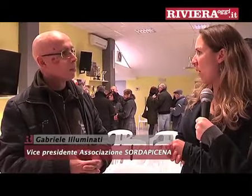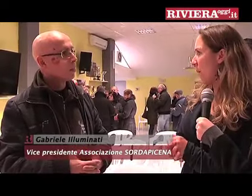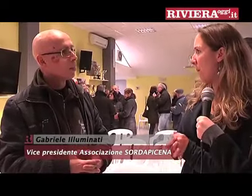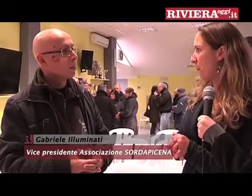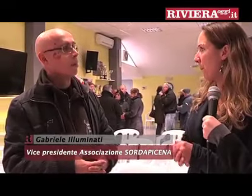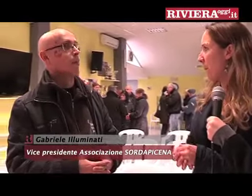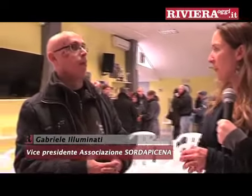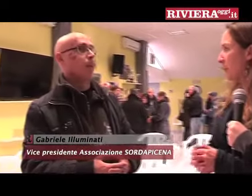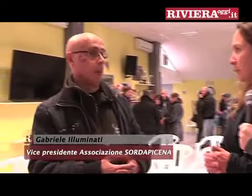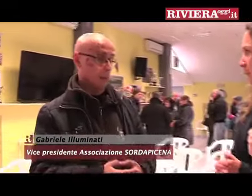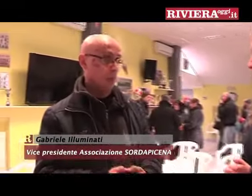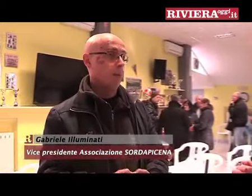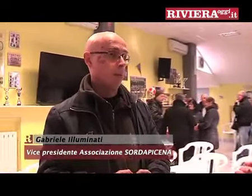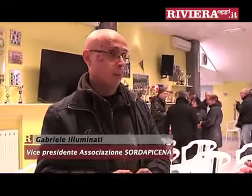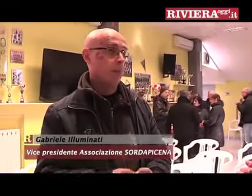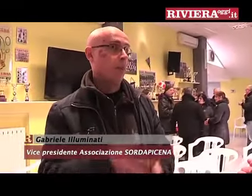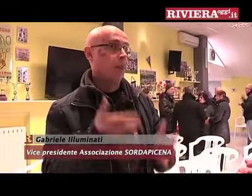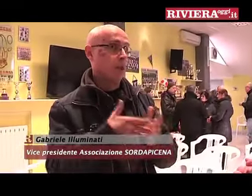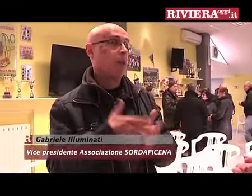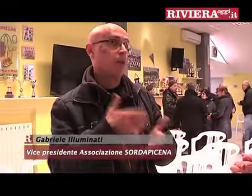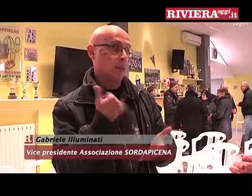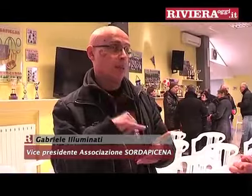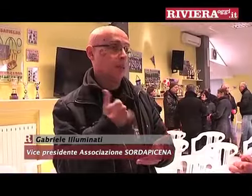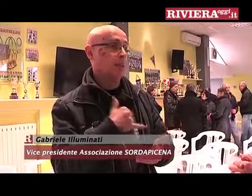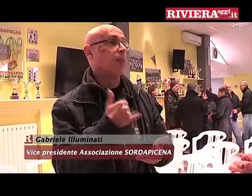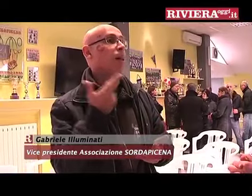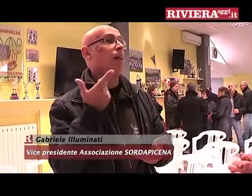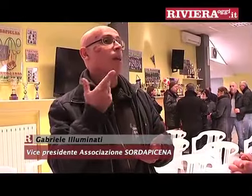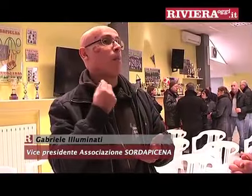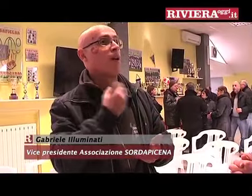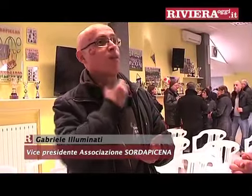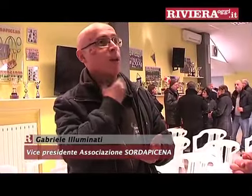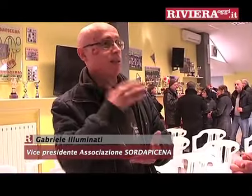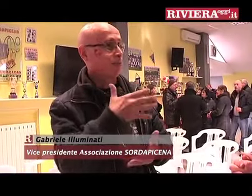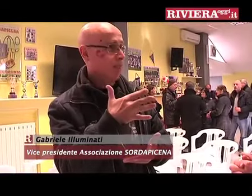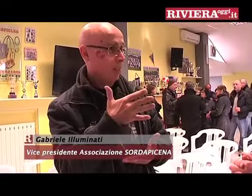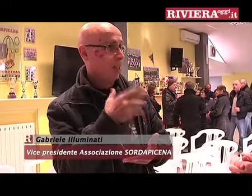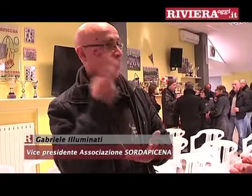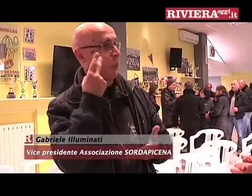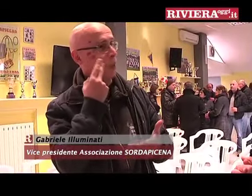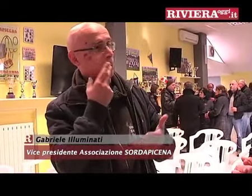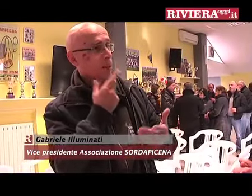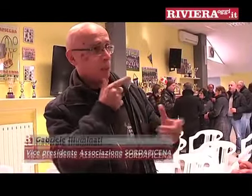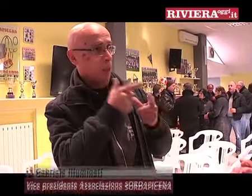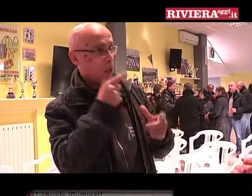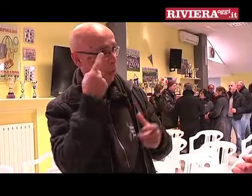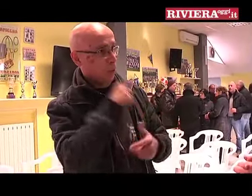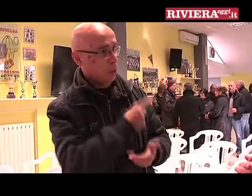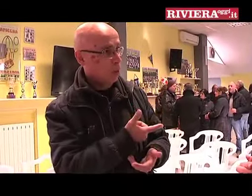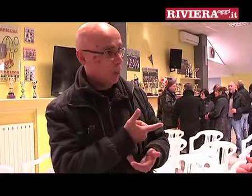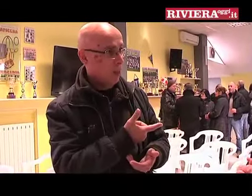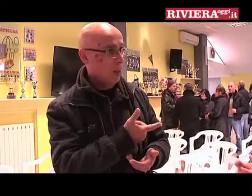genere? Le difficoltà sono legate principalmente alla comunicazione,